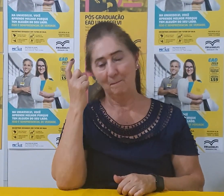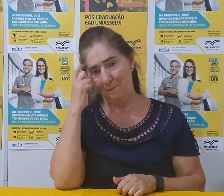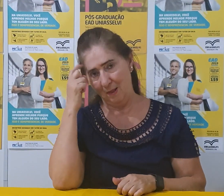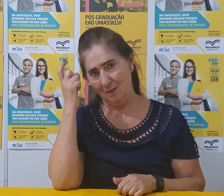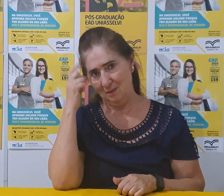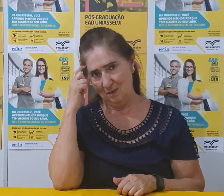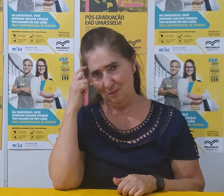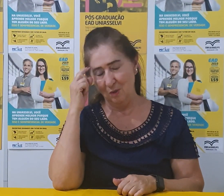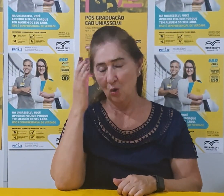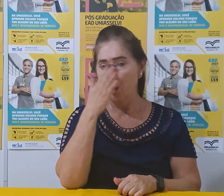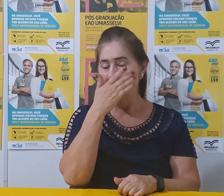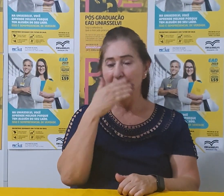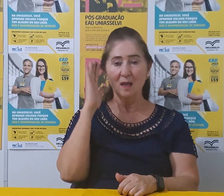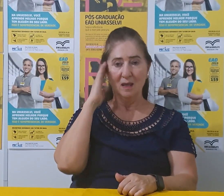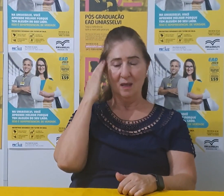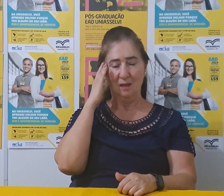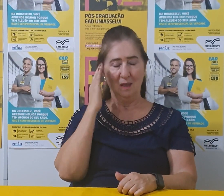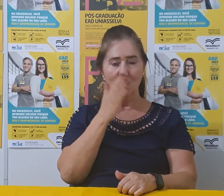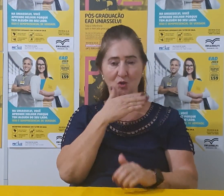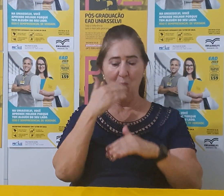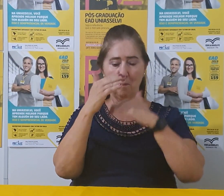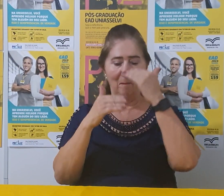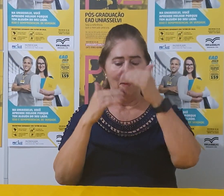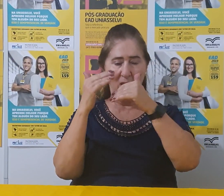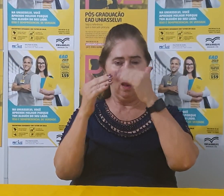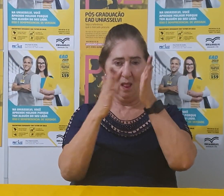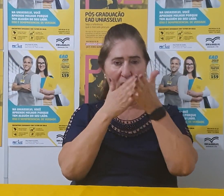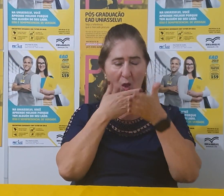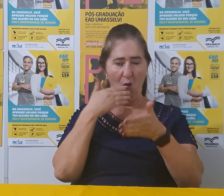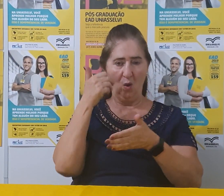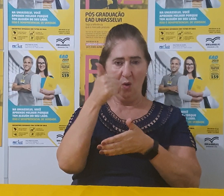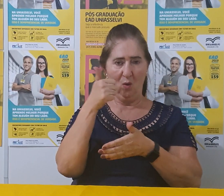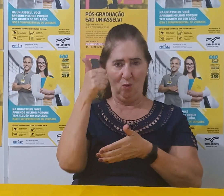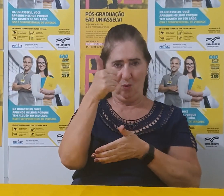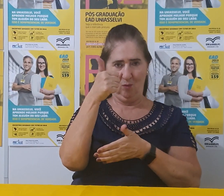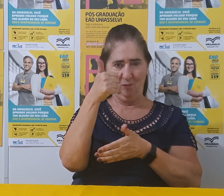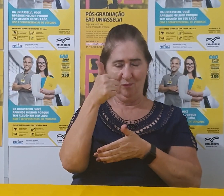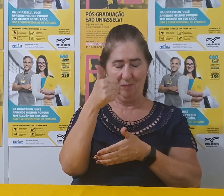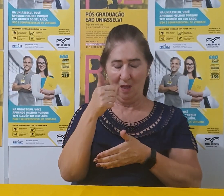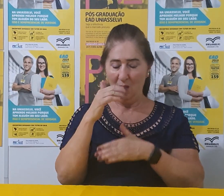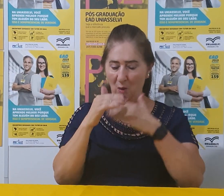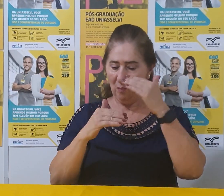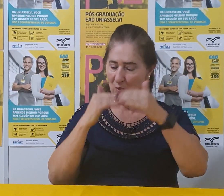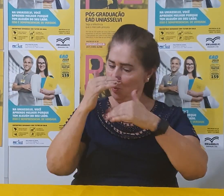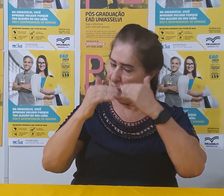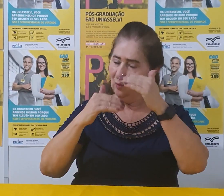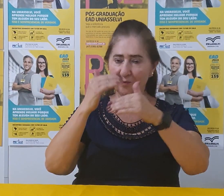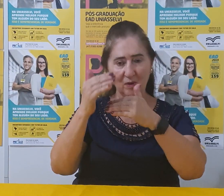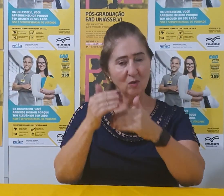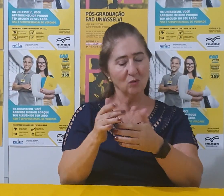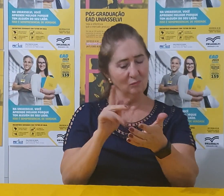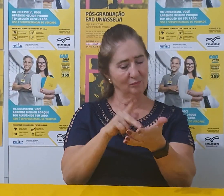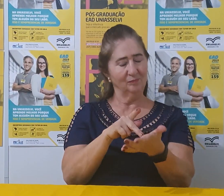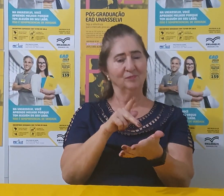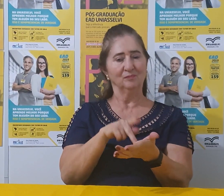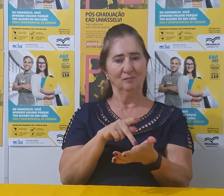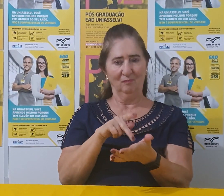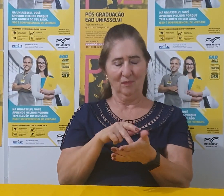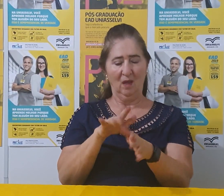e significados do conteúdo abarcado, promovendo uma real aprendizagem e uma inclusão